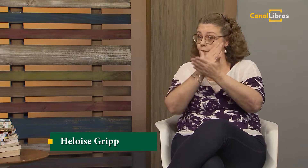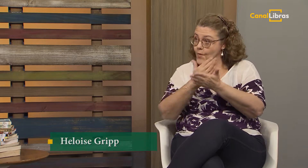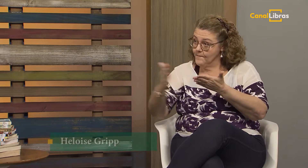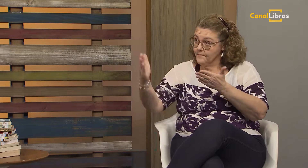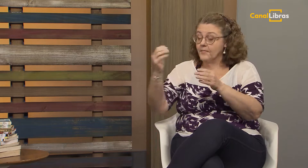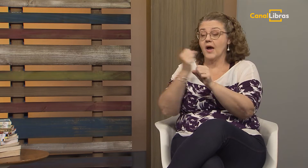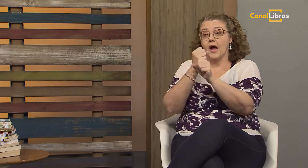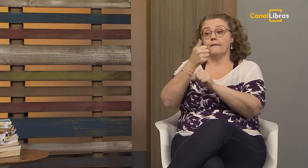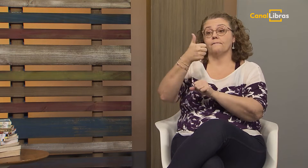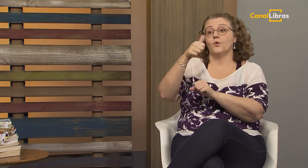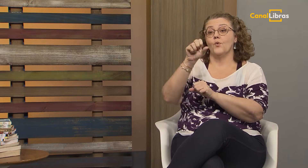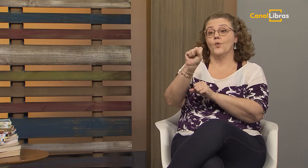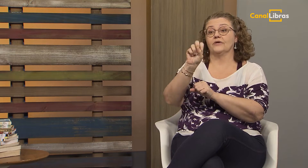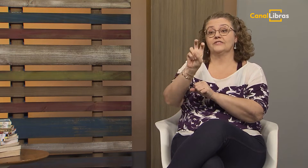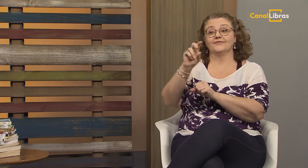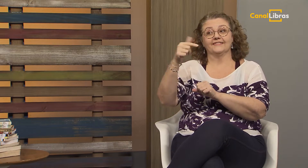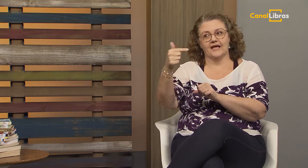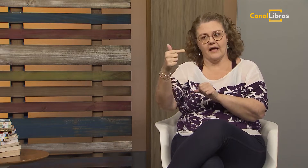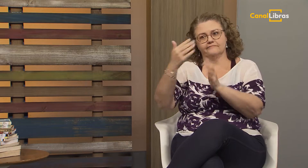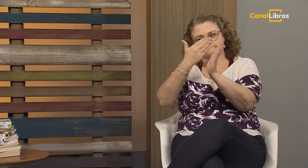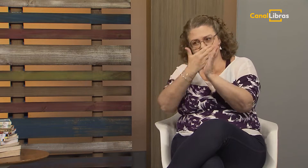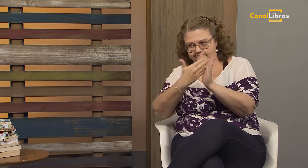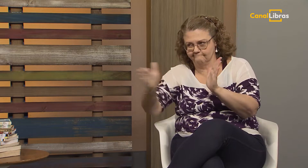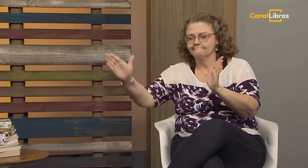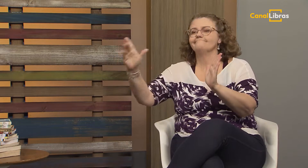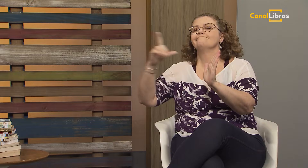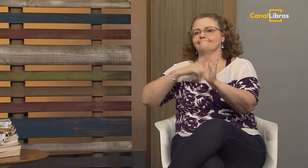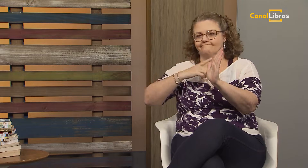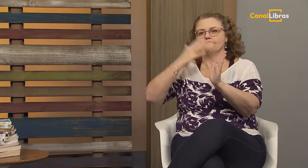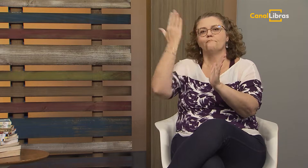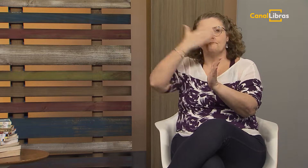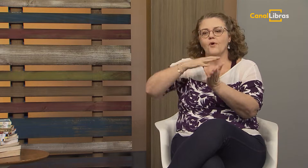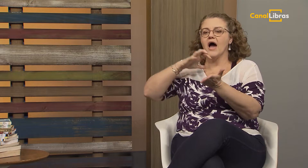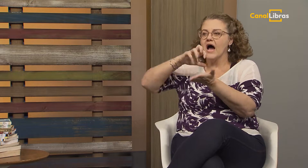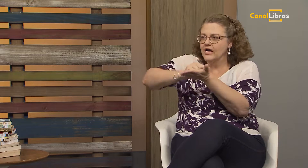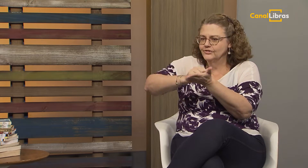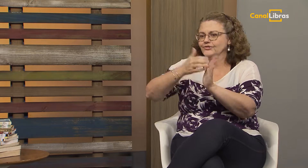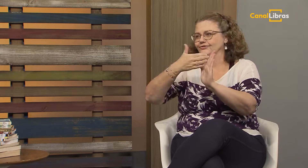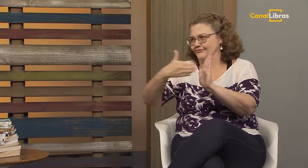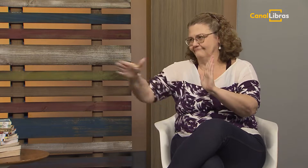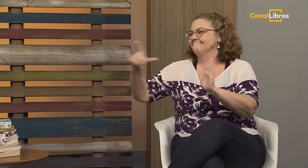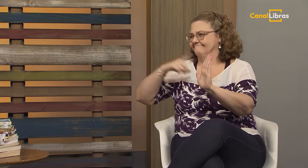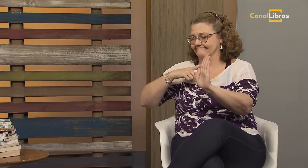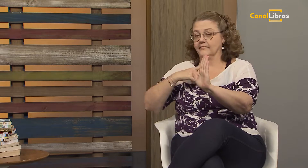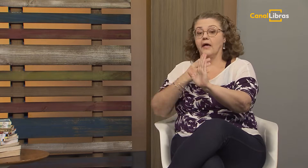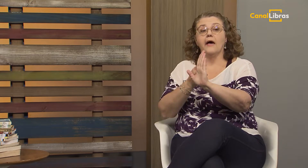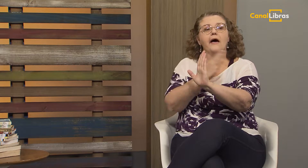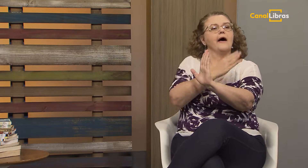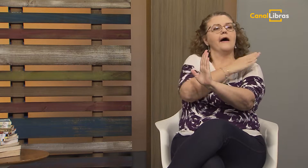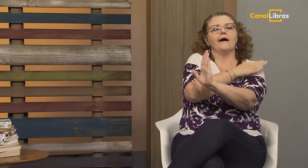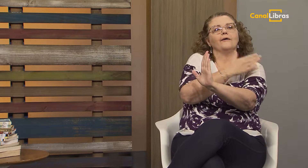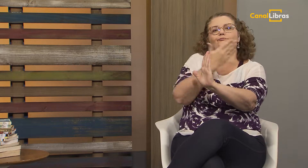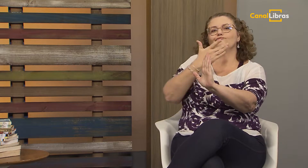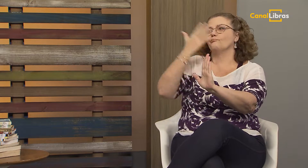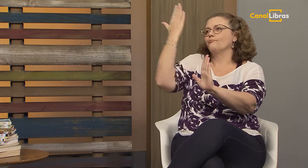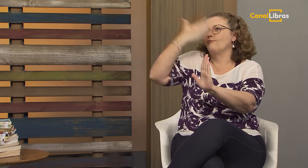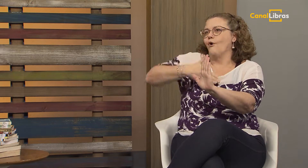relacionadas à língua brasileira de sinais começam a cortar a partir de 1857, que foi o ano de fundação do Instituto Nacional de Educação